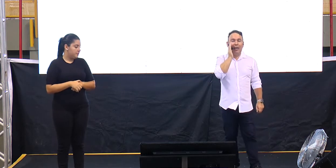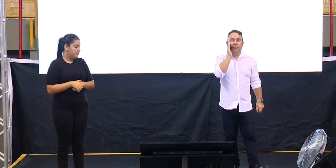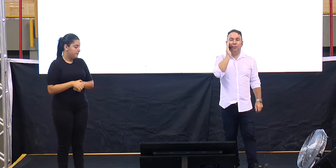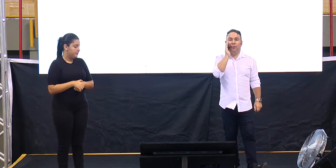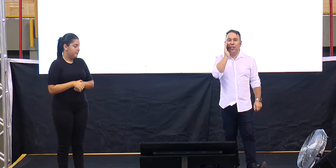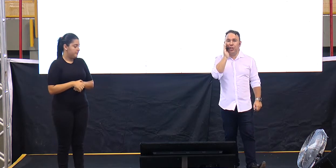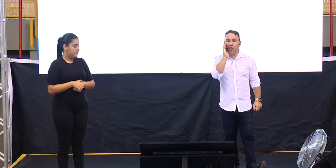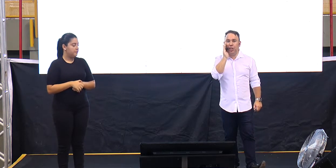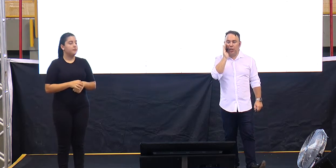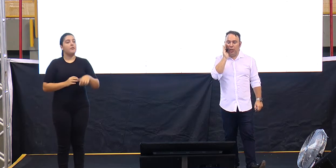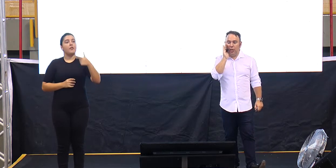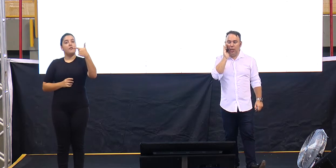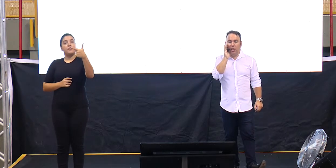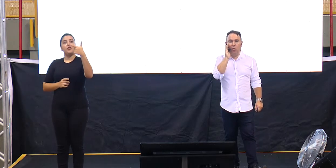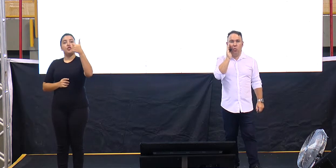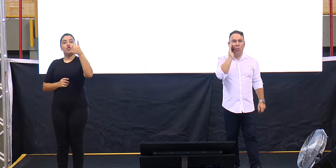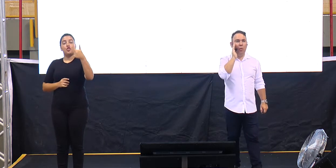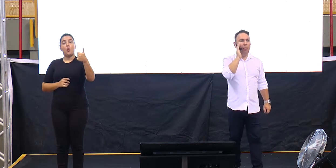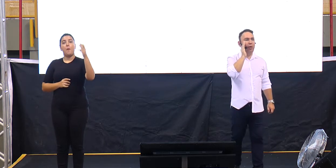é